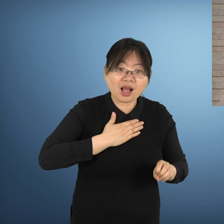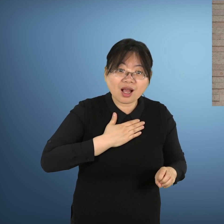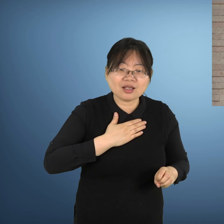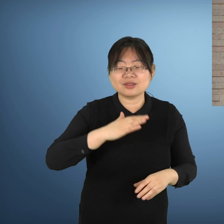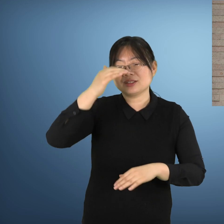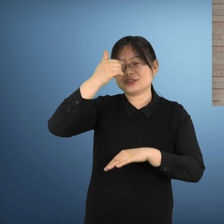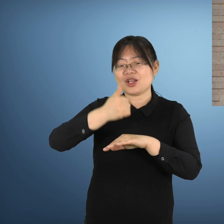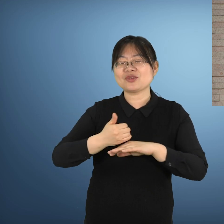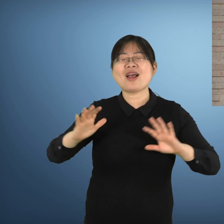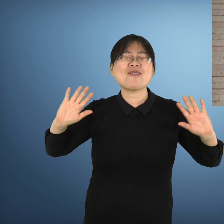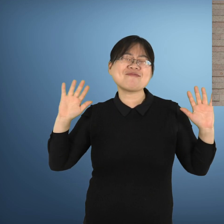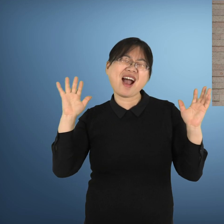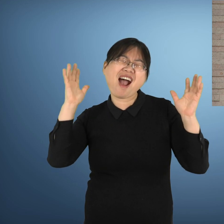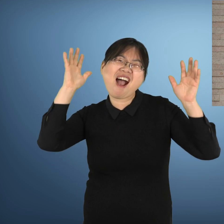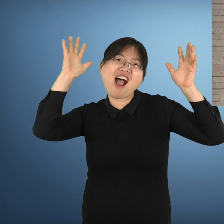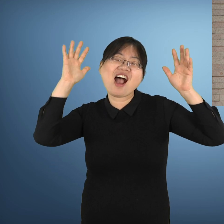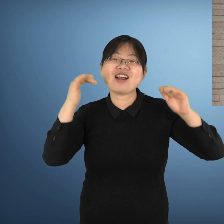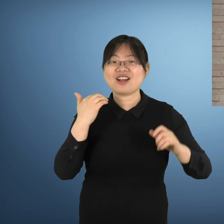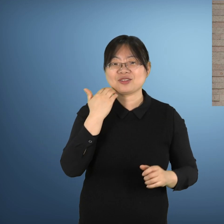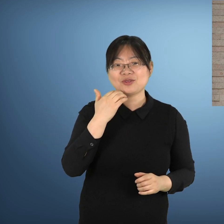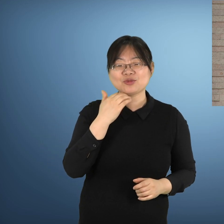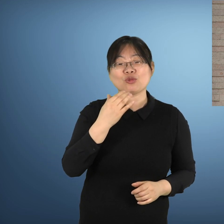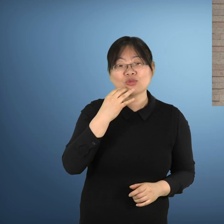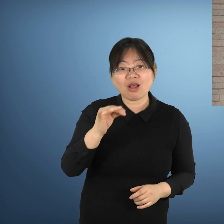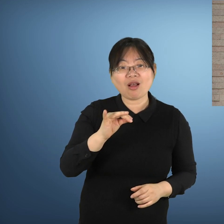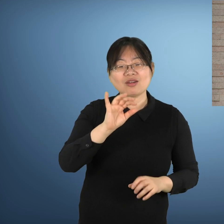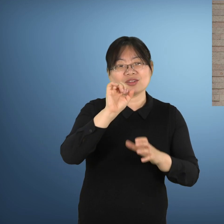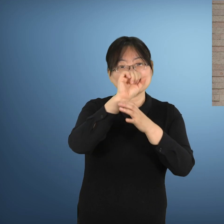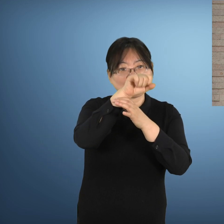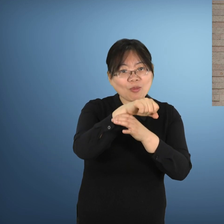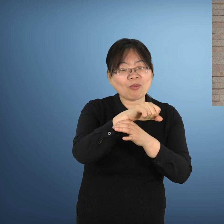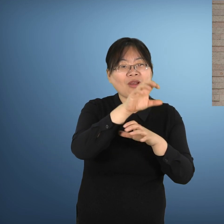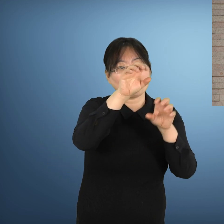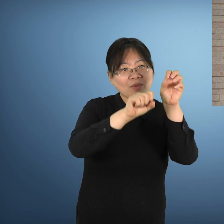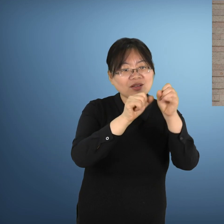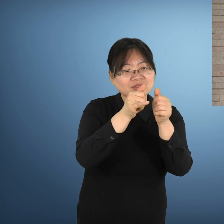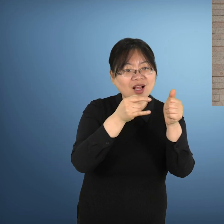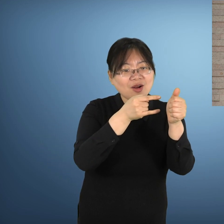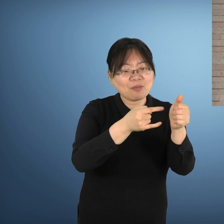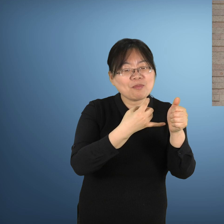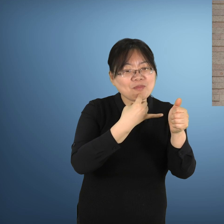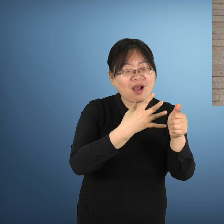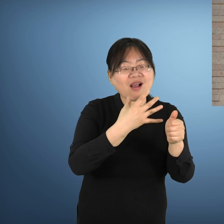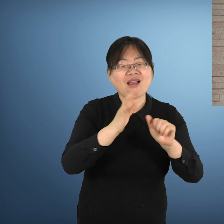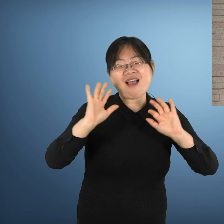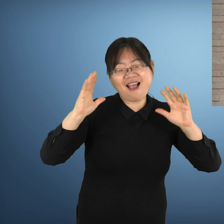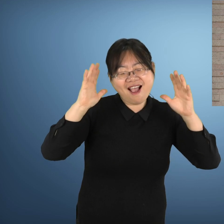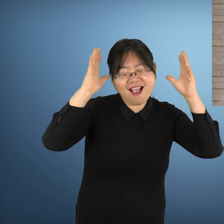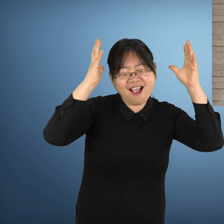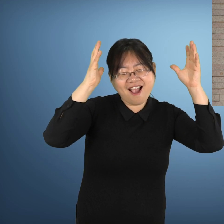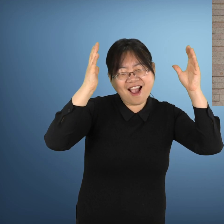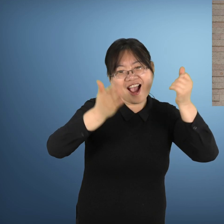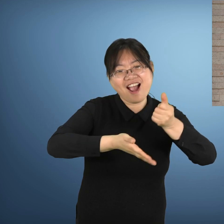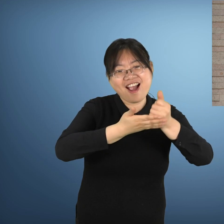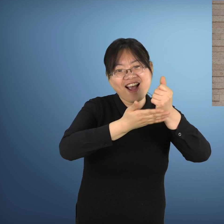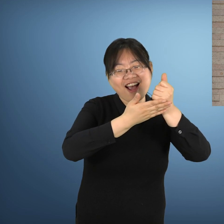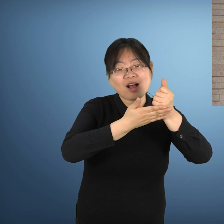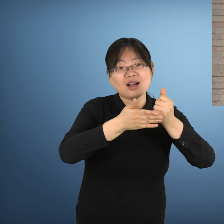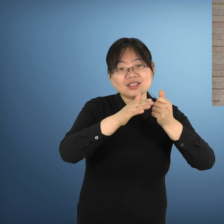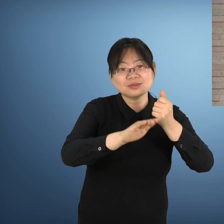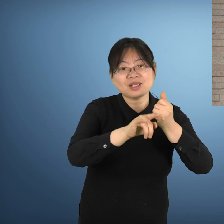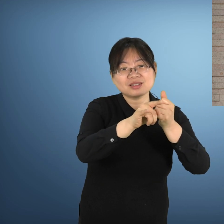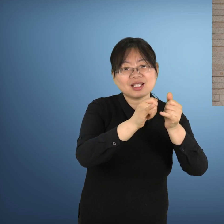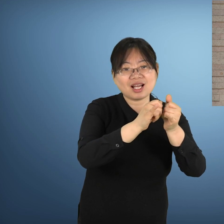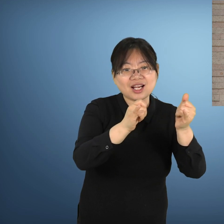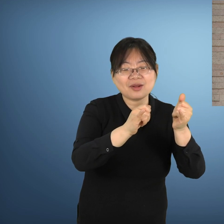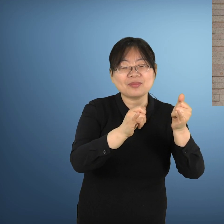최종적으로 박수는 누가 받겠어요? 당연히 열매 따는 사람만 박수 받아요. 근데 그 사람 하나 때문에 농사가